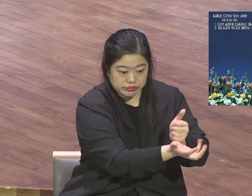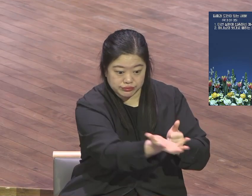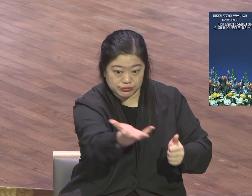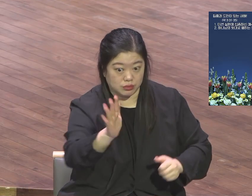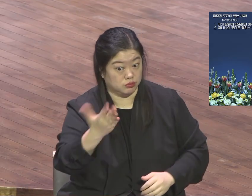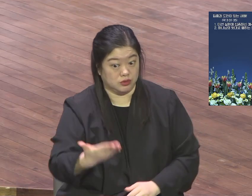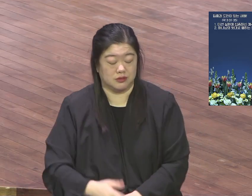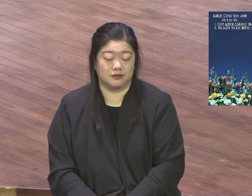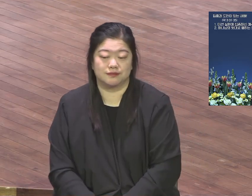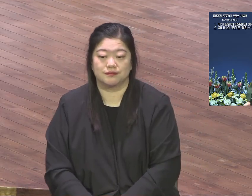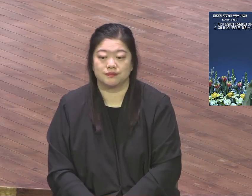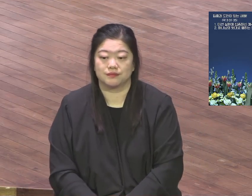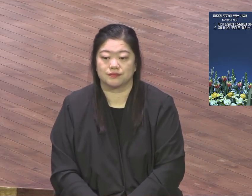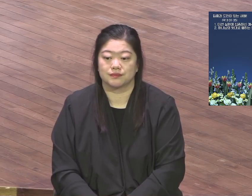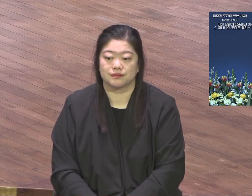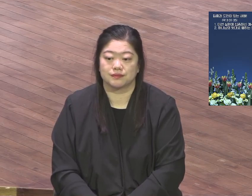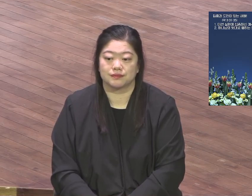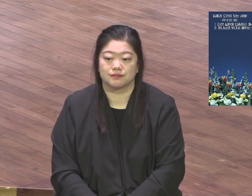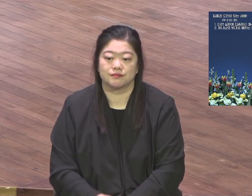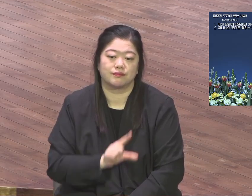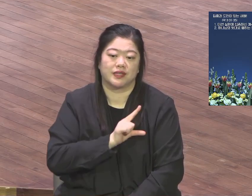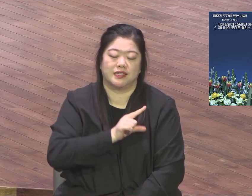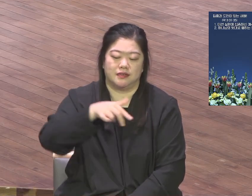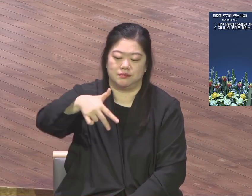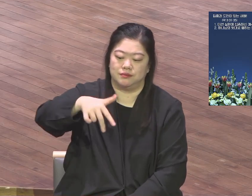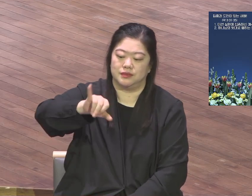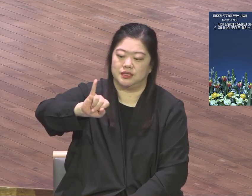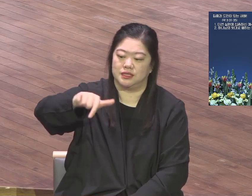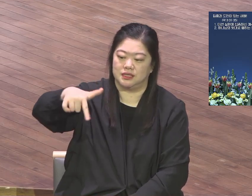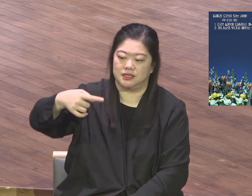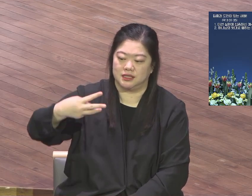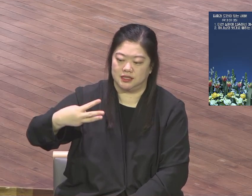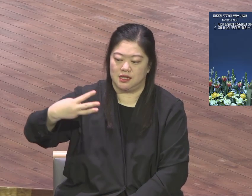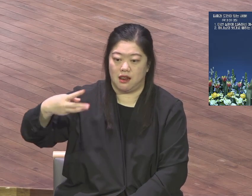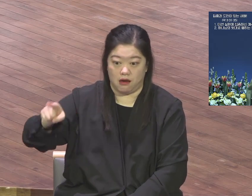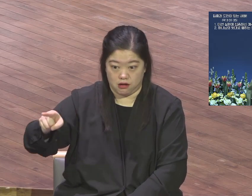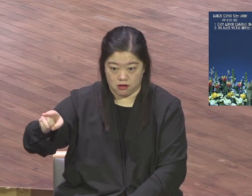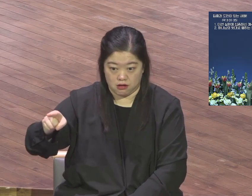동기부여 전문 강사 지글러라는 유명한 분이 있습니다. 이런 말을 했어요.